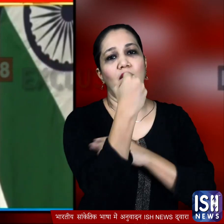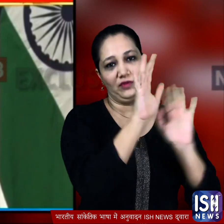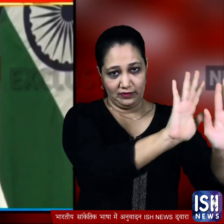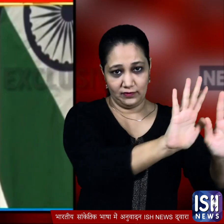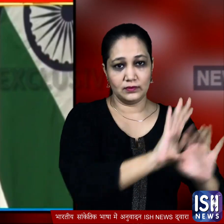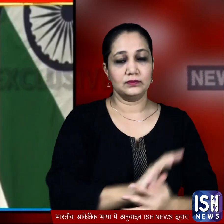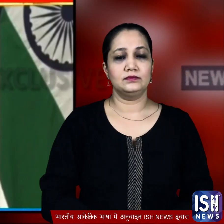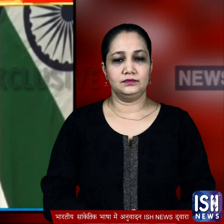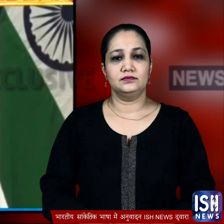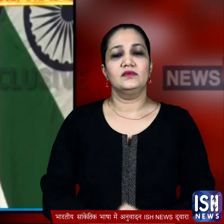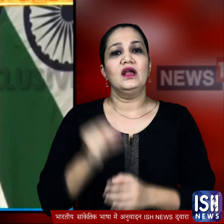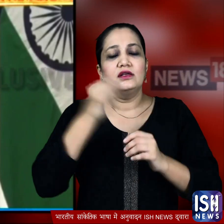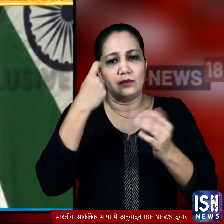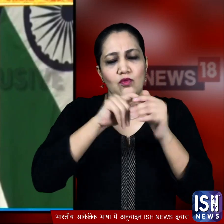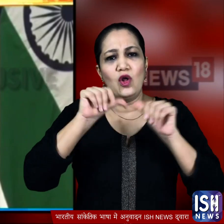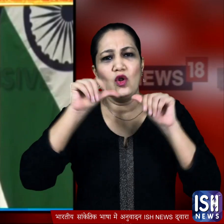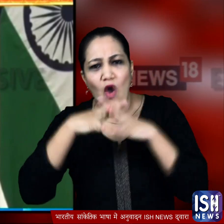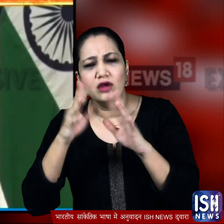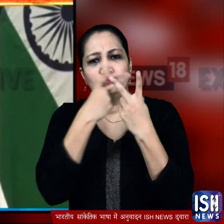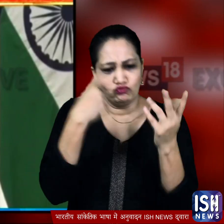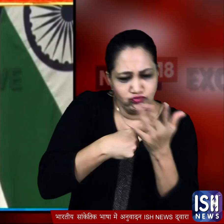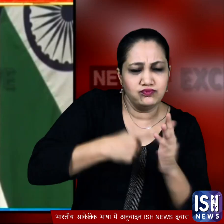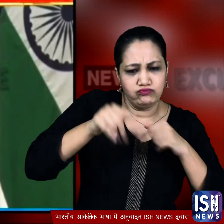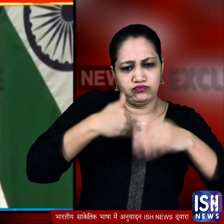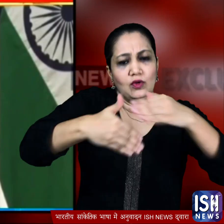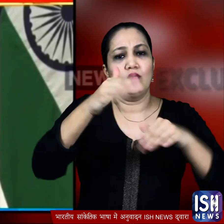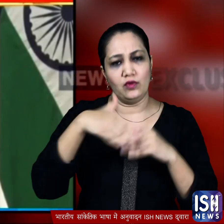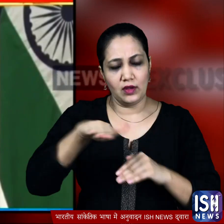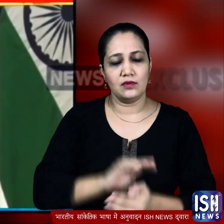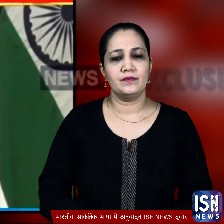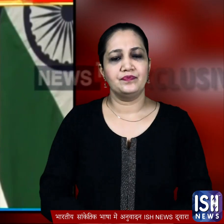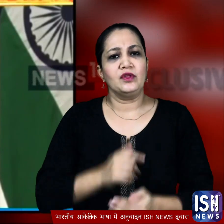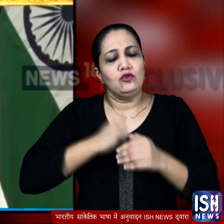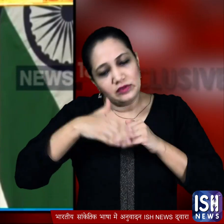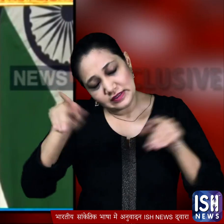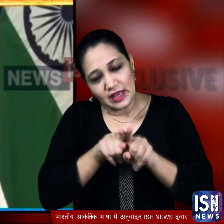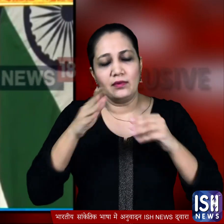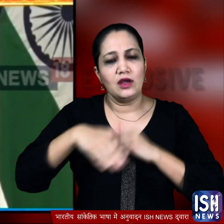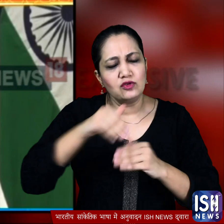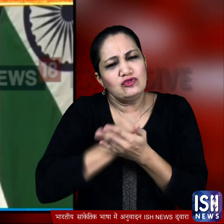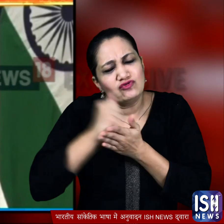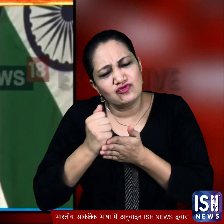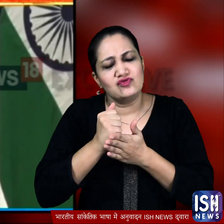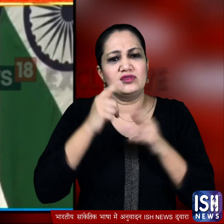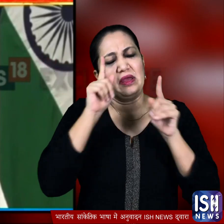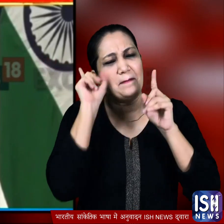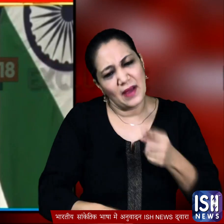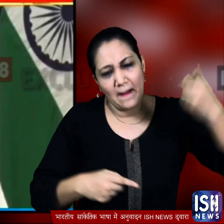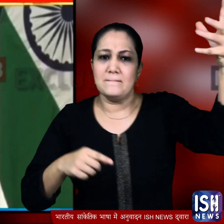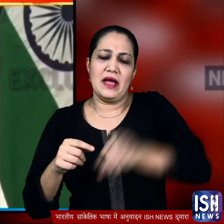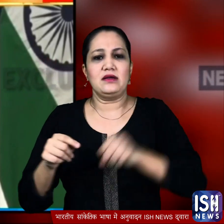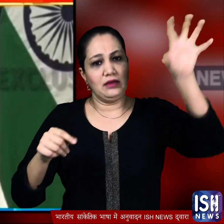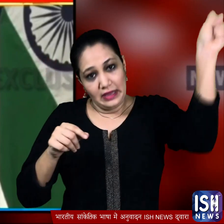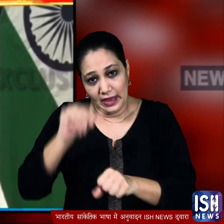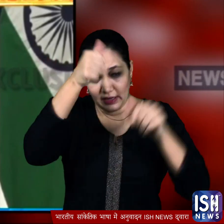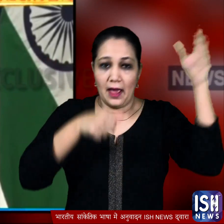authorities and certain legal proceedings are underway. We will continue to make all efforts to ensure that he is brought